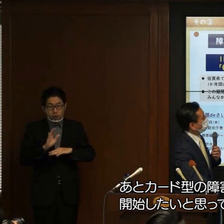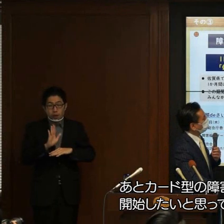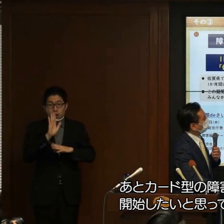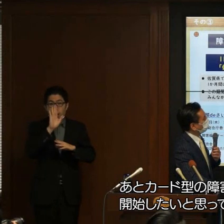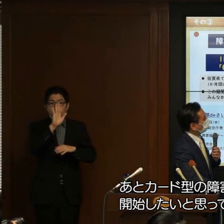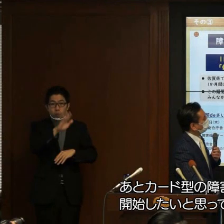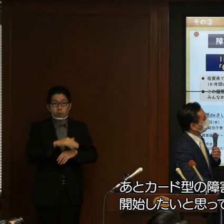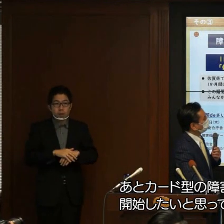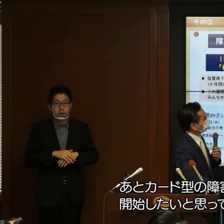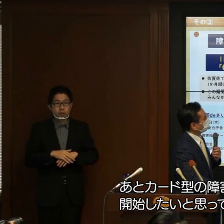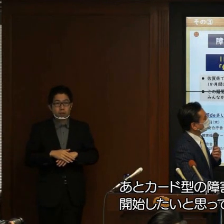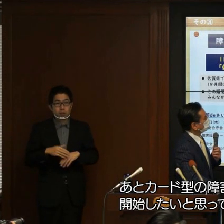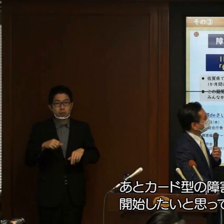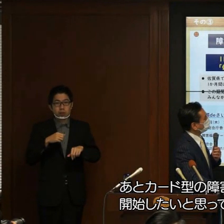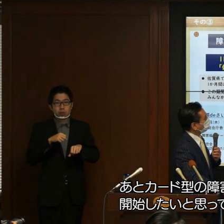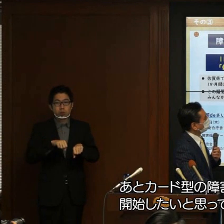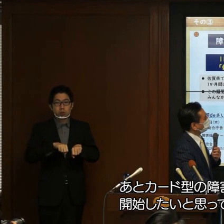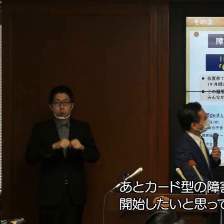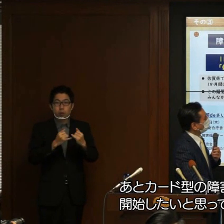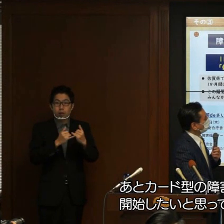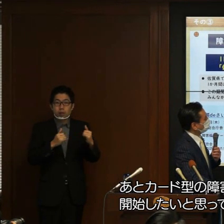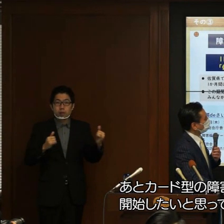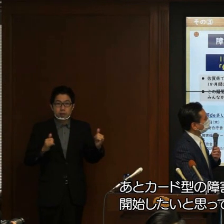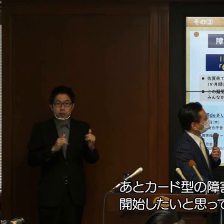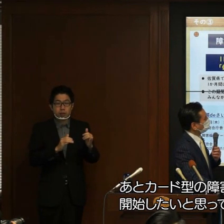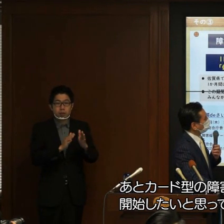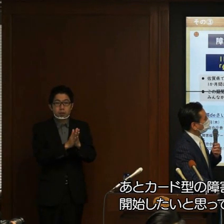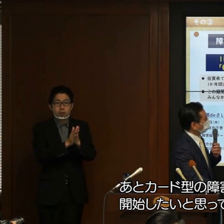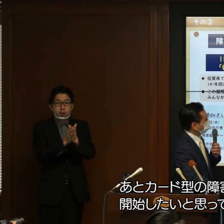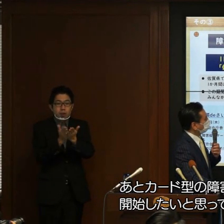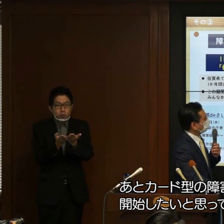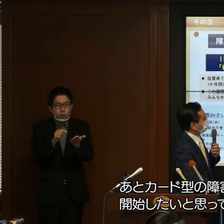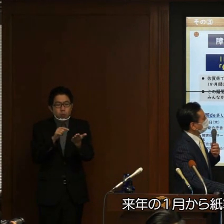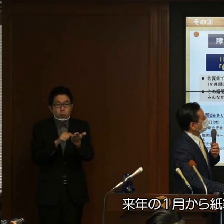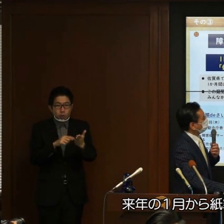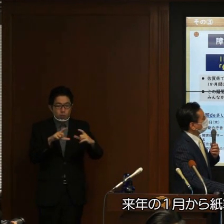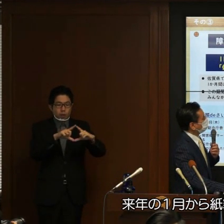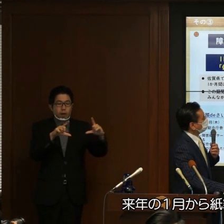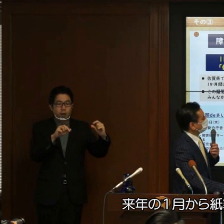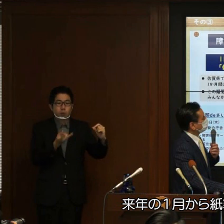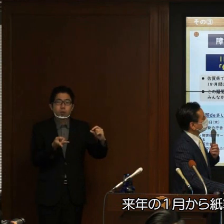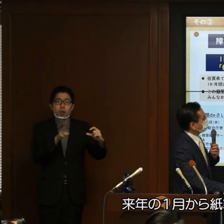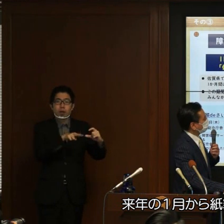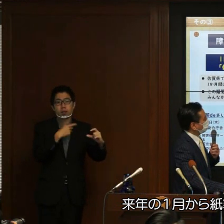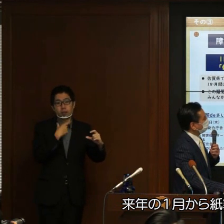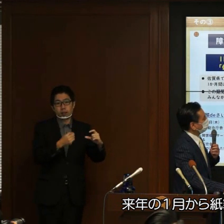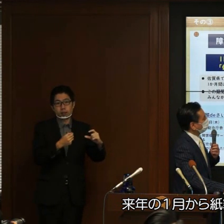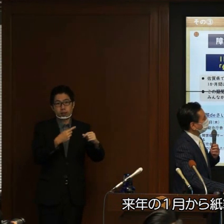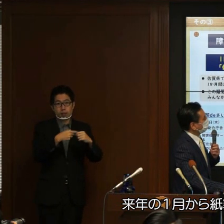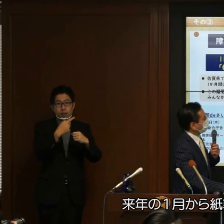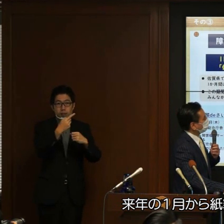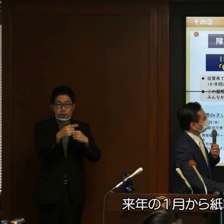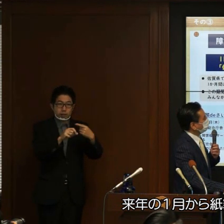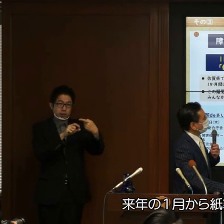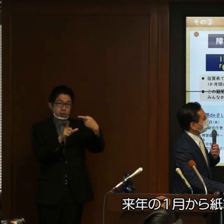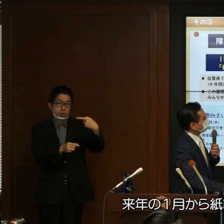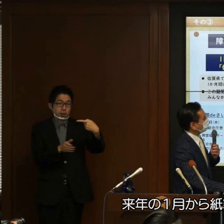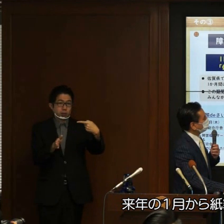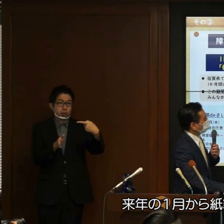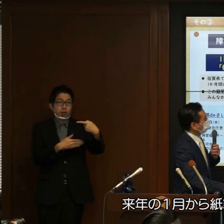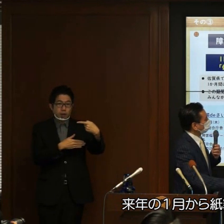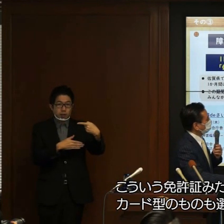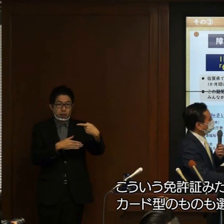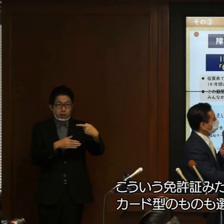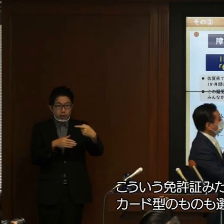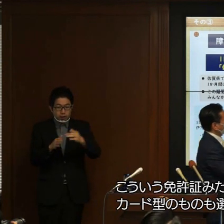の障害者手帳の交付を開始したいと思っていて、来年の1月から紙製だけ